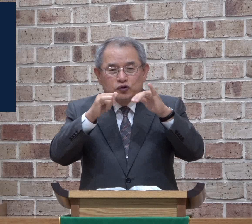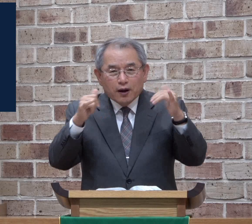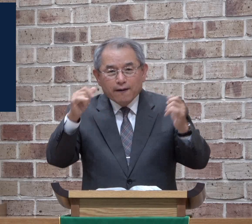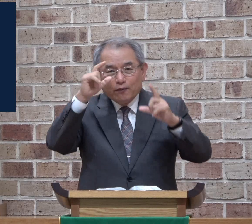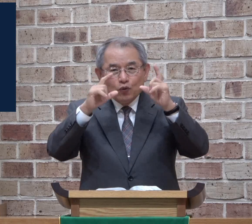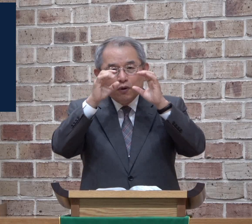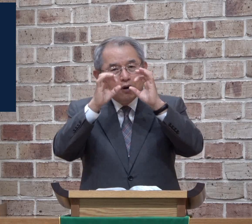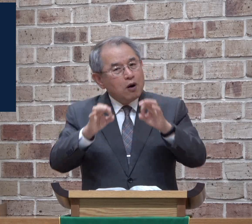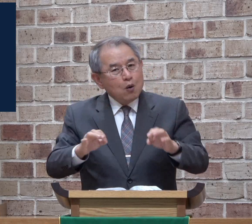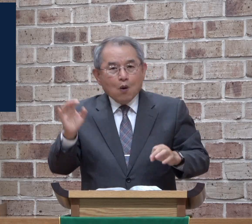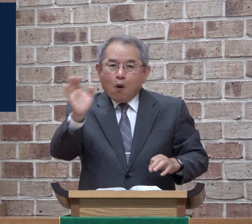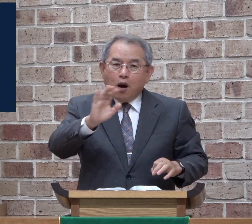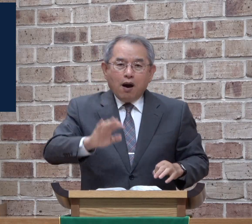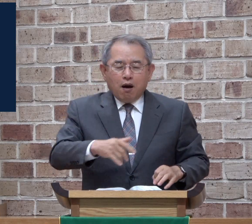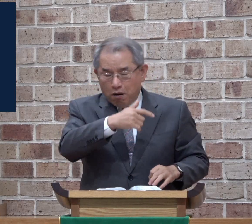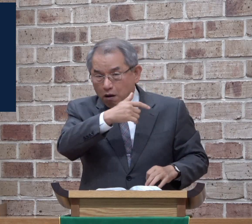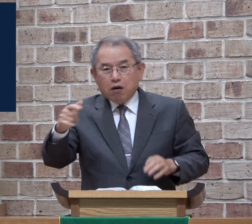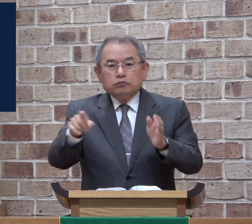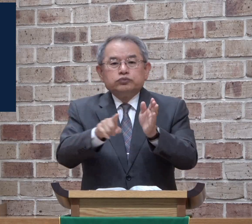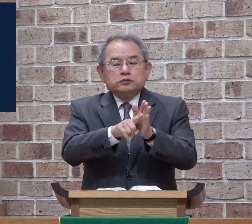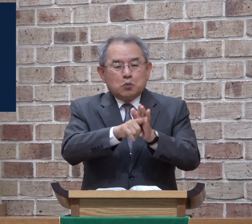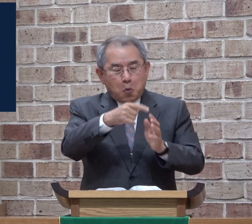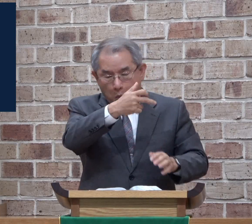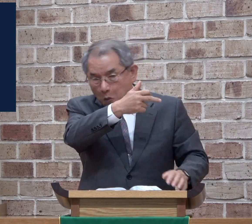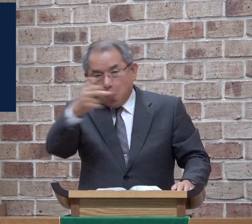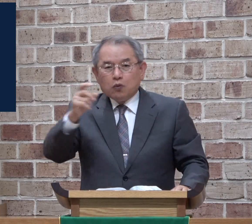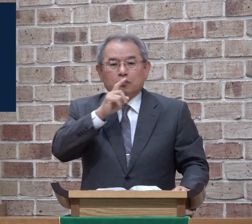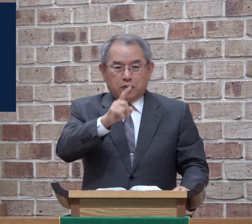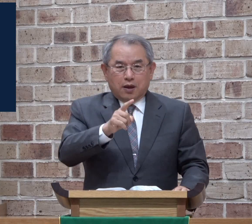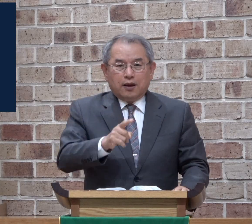그 사람의 믿음에 대해서 큰 믿음에 대해서